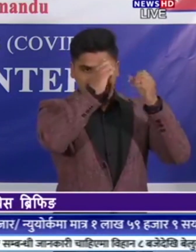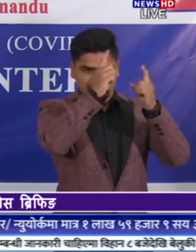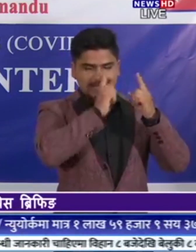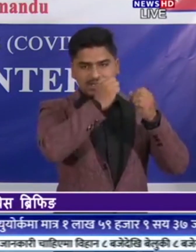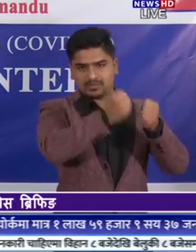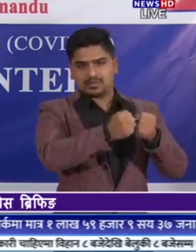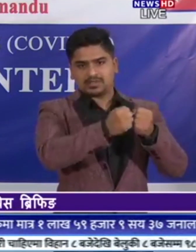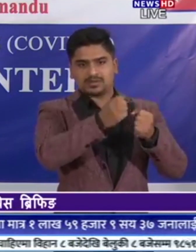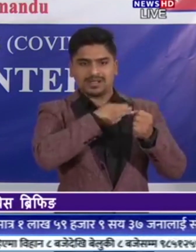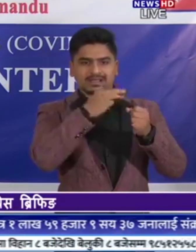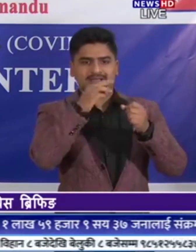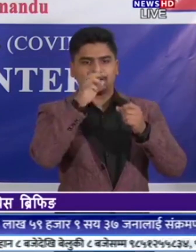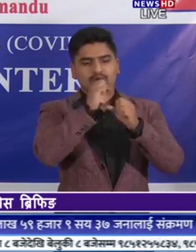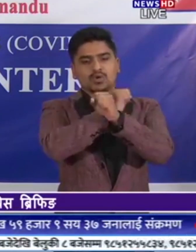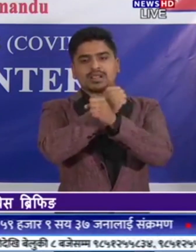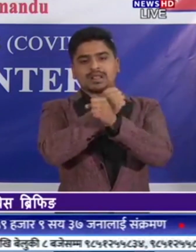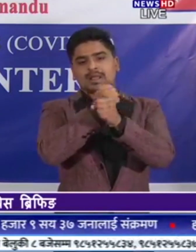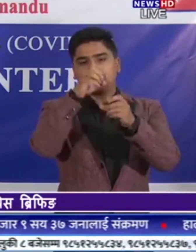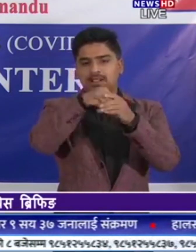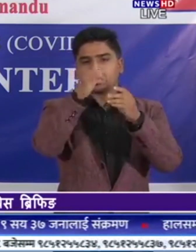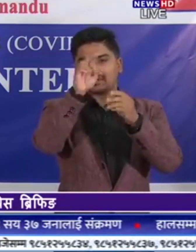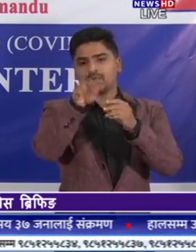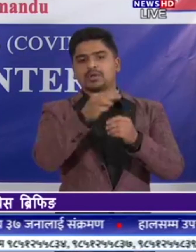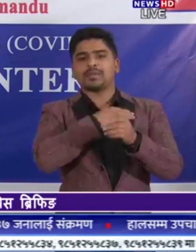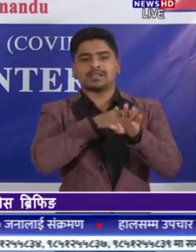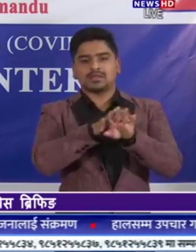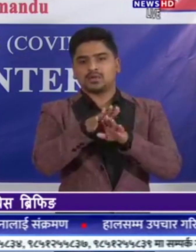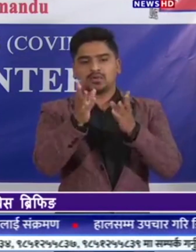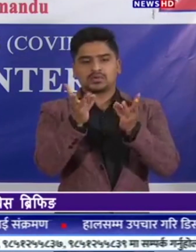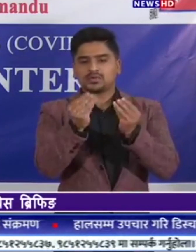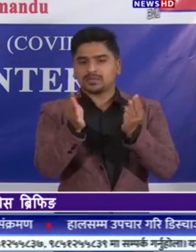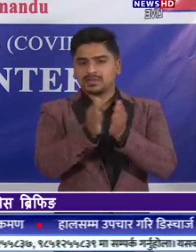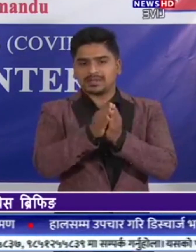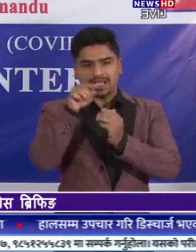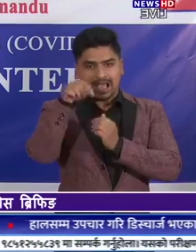संख्या को पुरा गरना